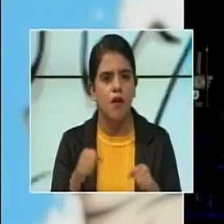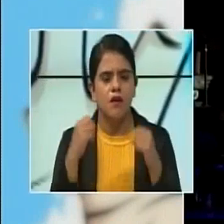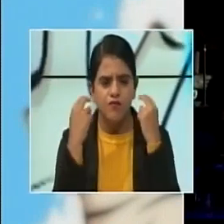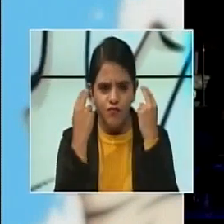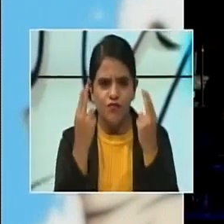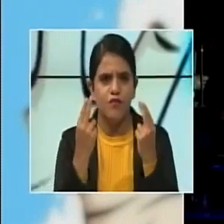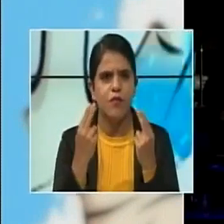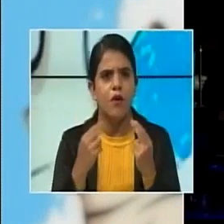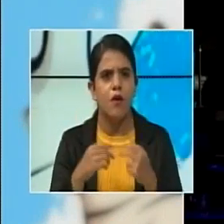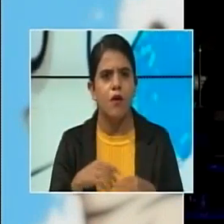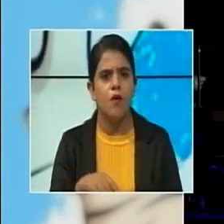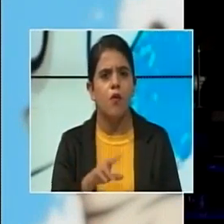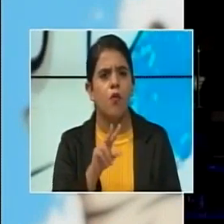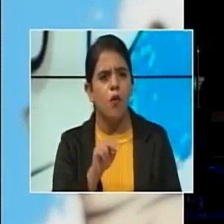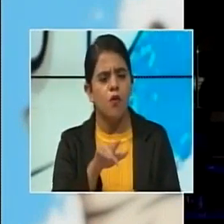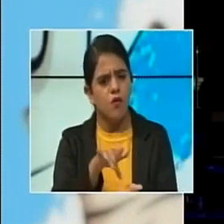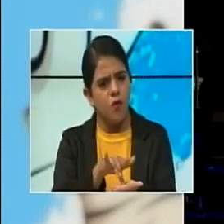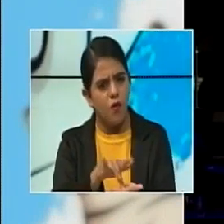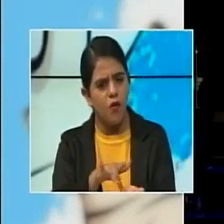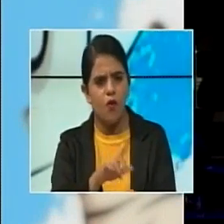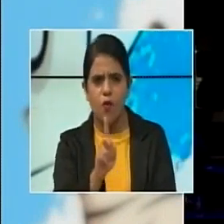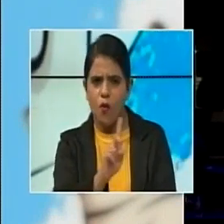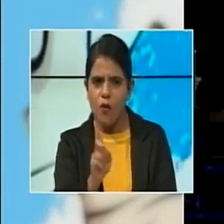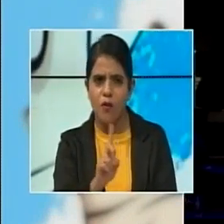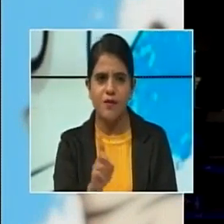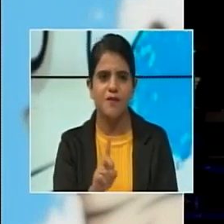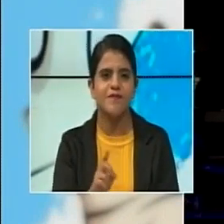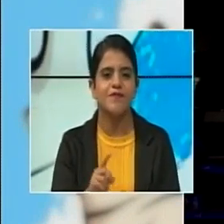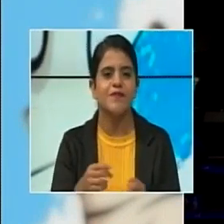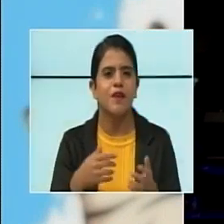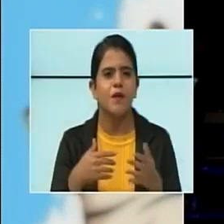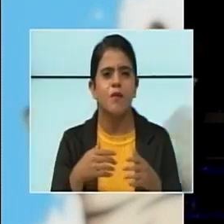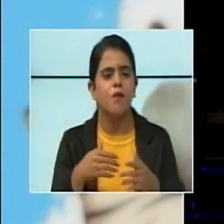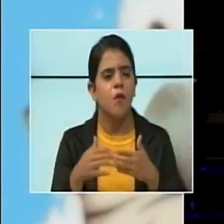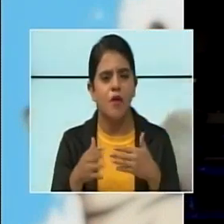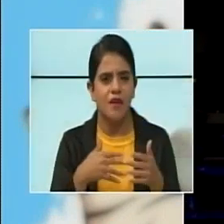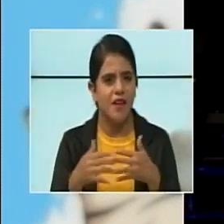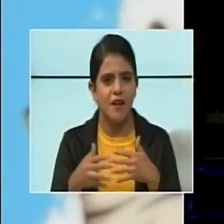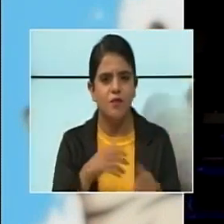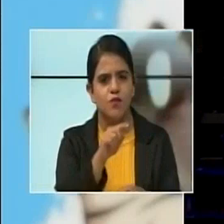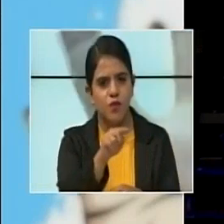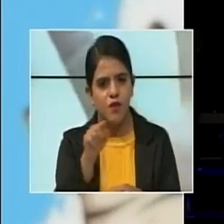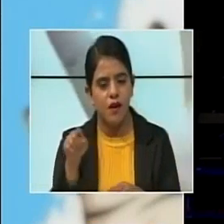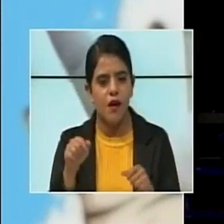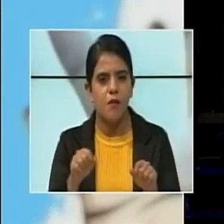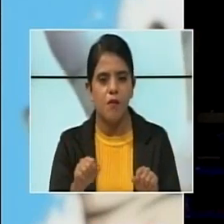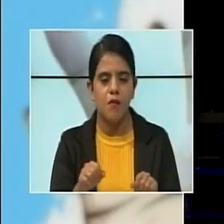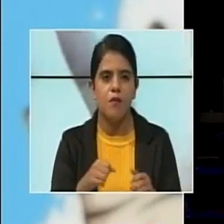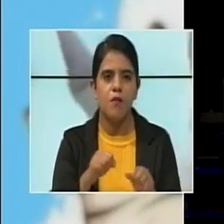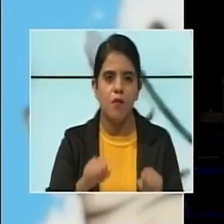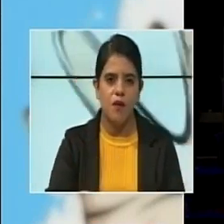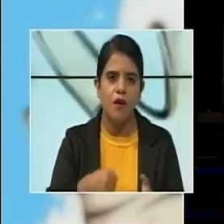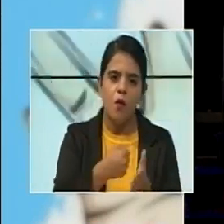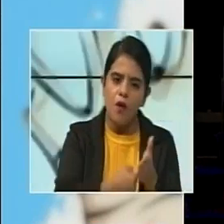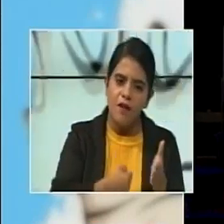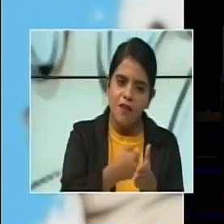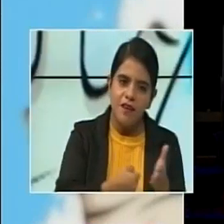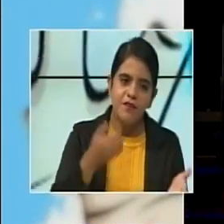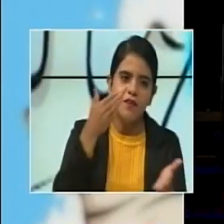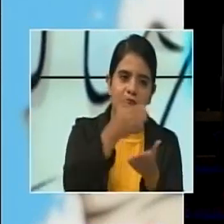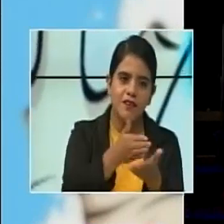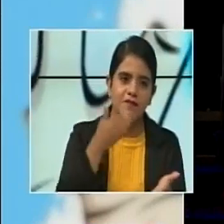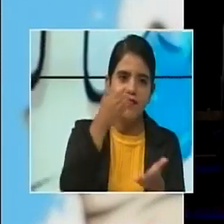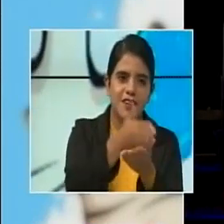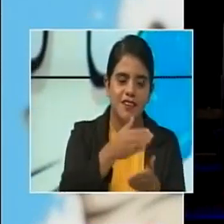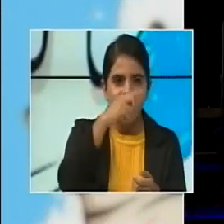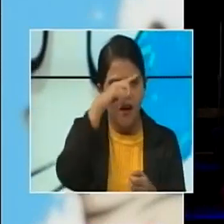el proceso de inclusión. Nosotros podemos, no sean débiles, no tengan miedo. No importa, ustedes pueden